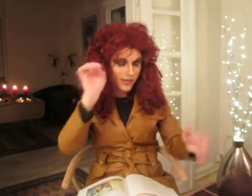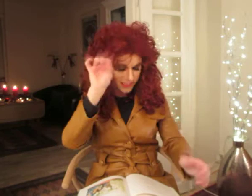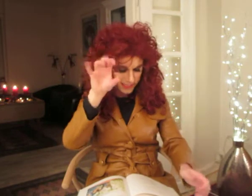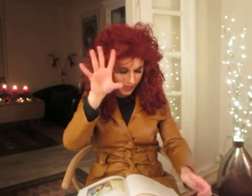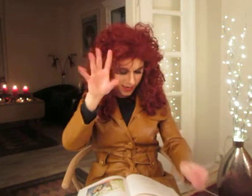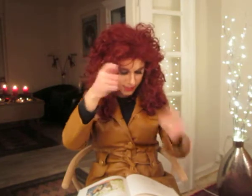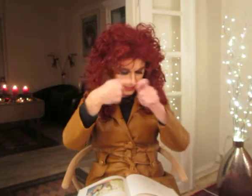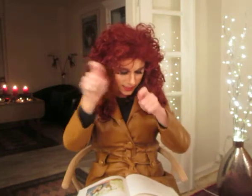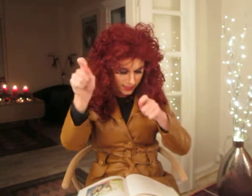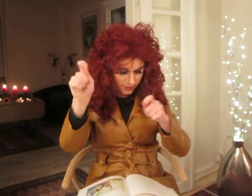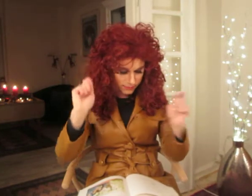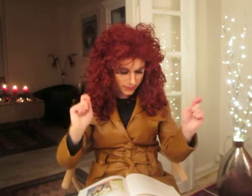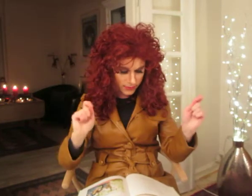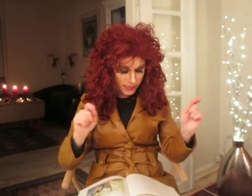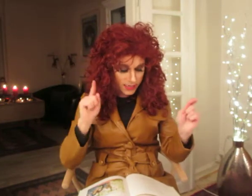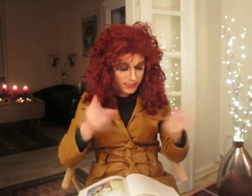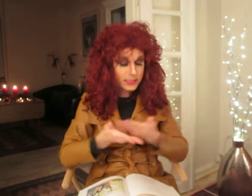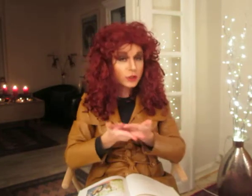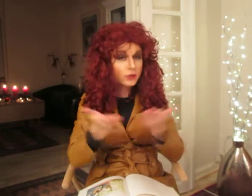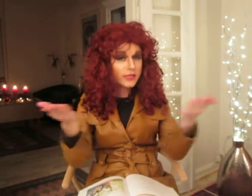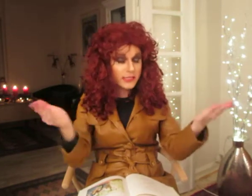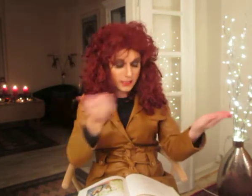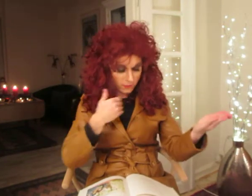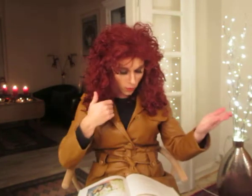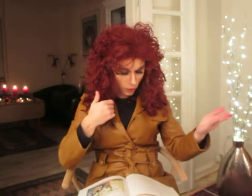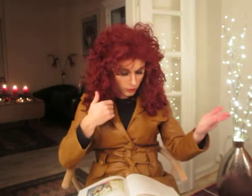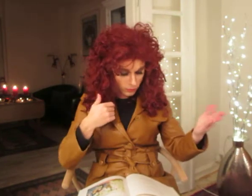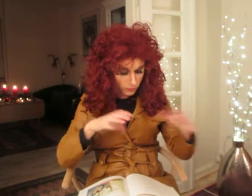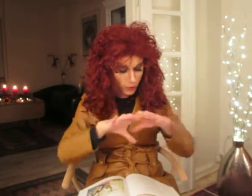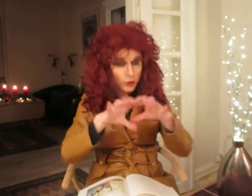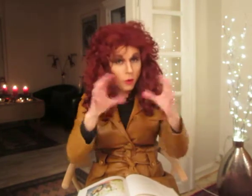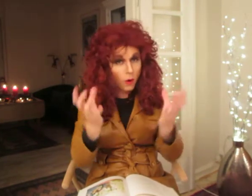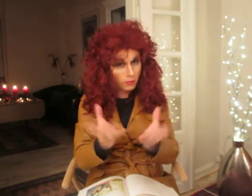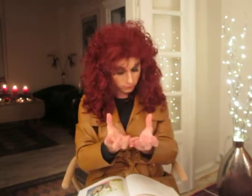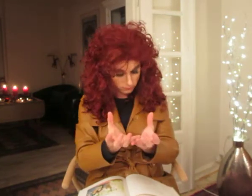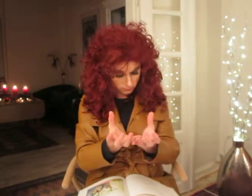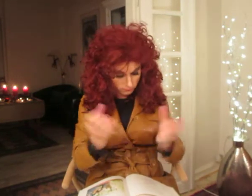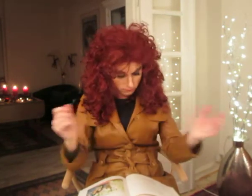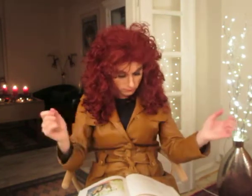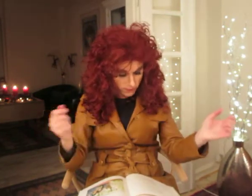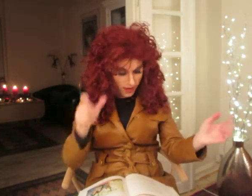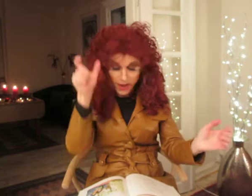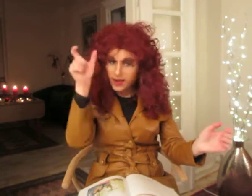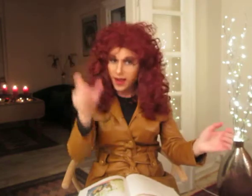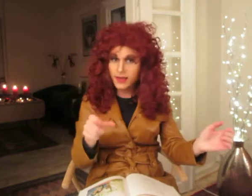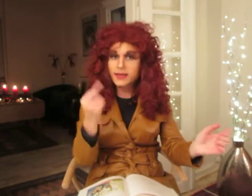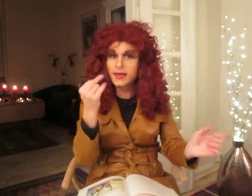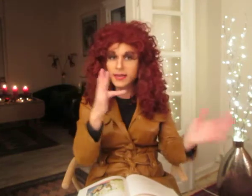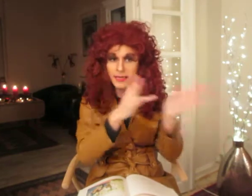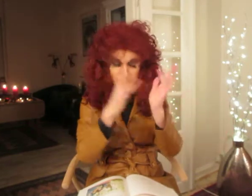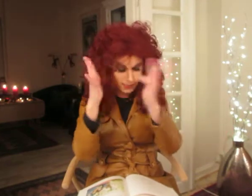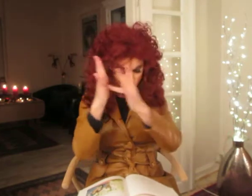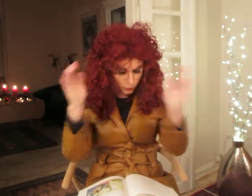tjerne tente! Den skulle vise vores jord! At han den lille Jesus!